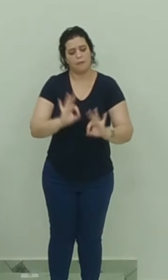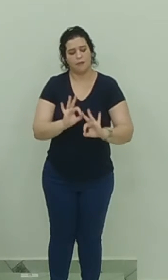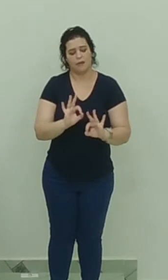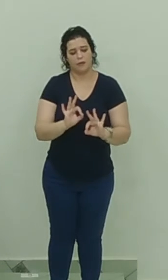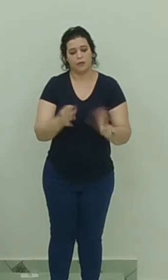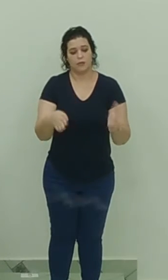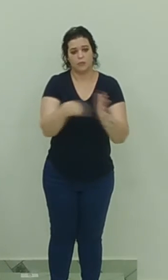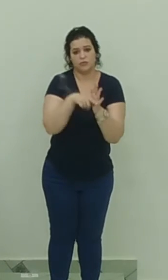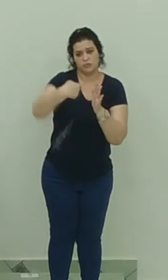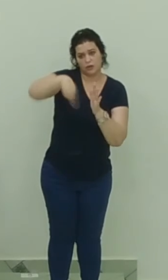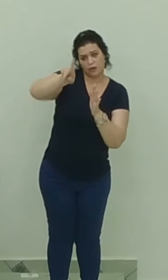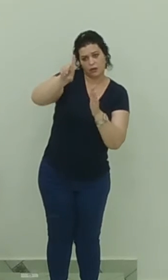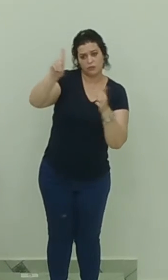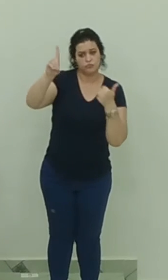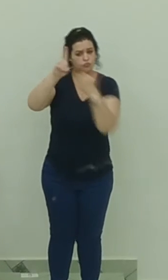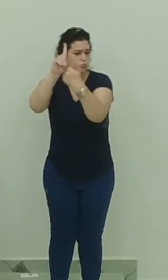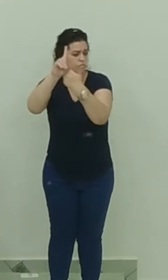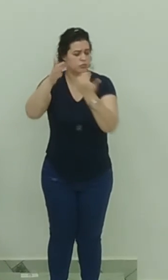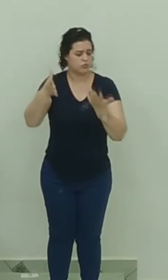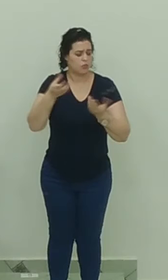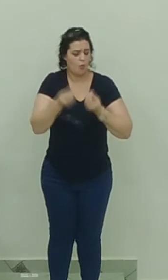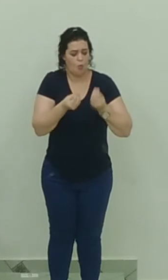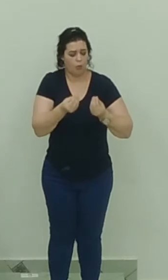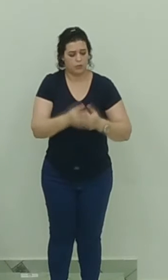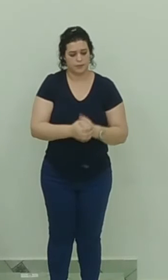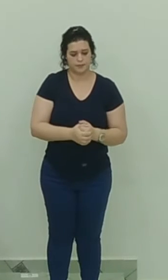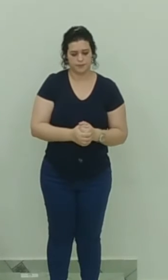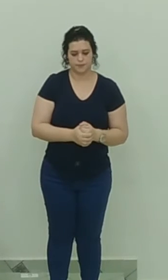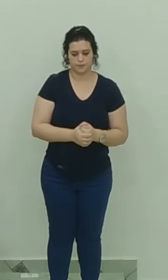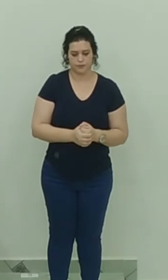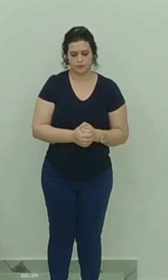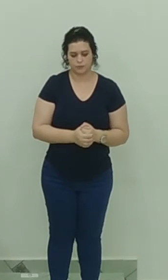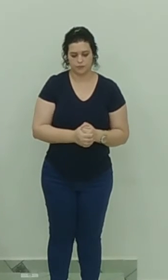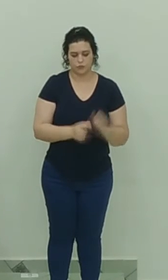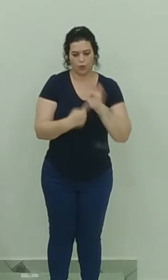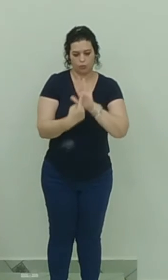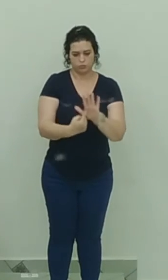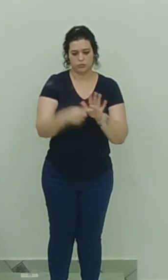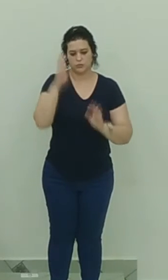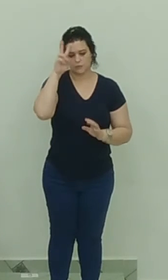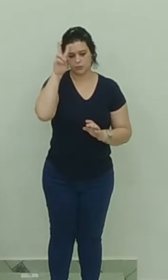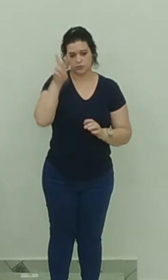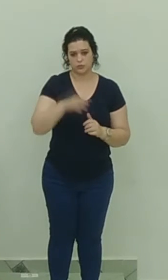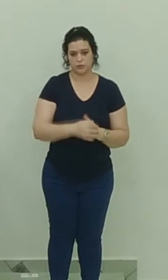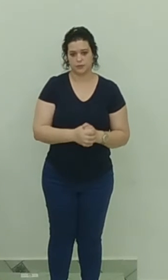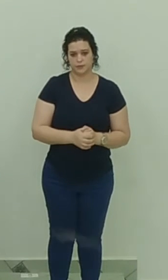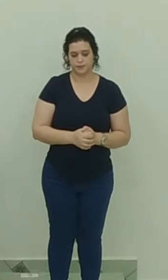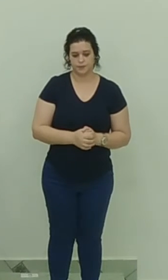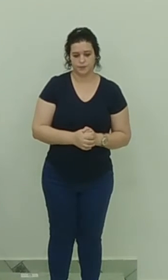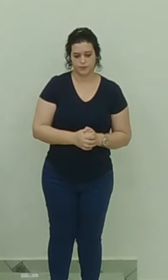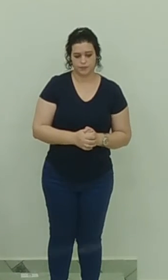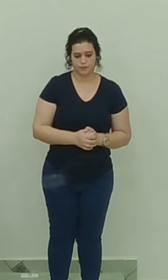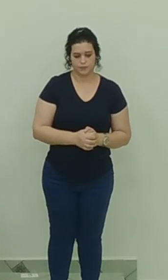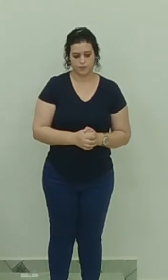Deus, para a vinda de Cristo? Uma ilustração aqui, uma história. O ex-presidente,